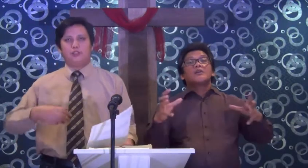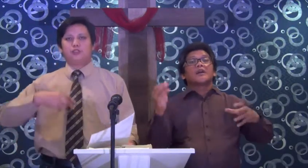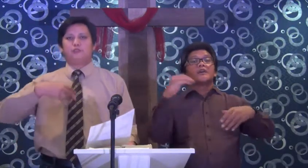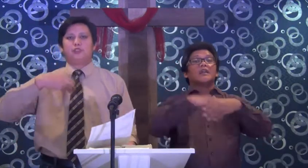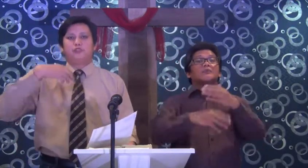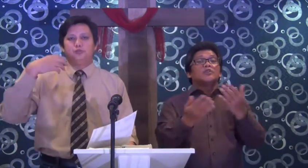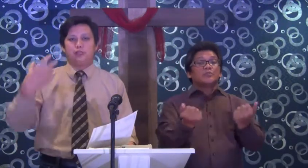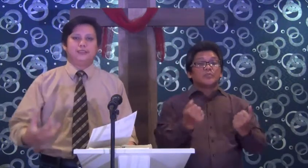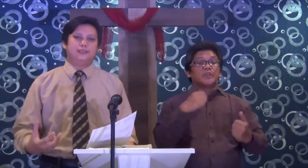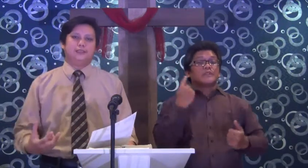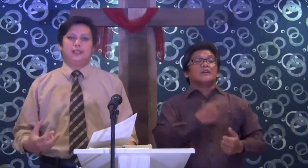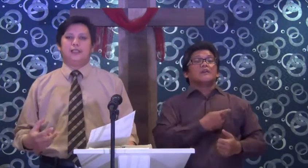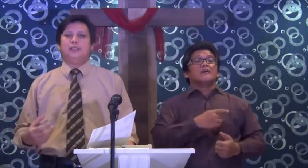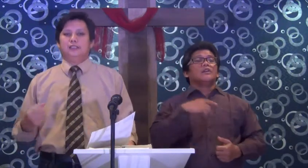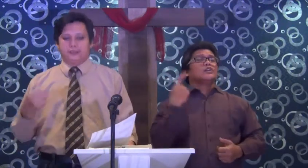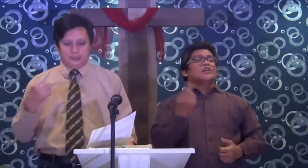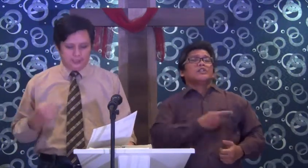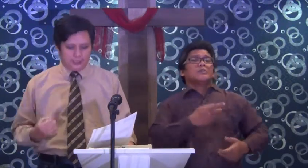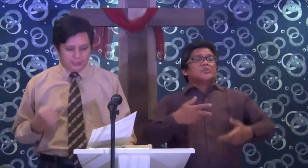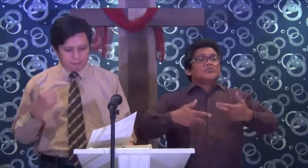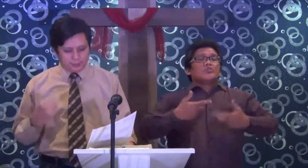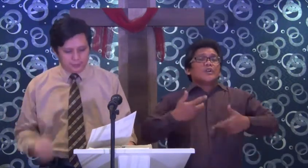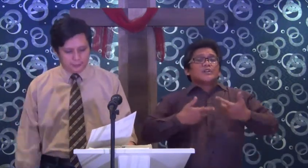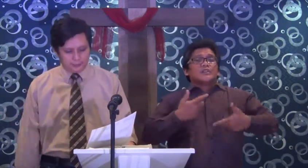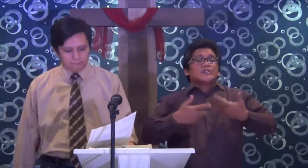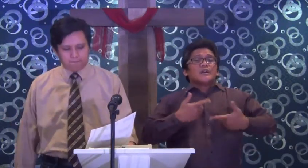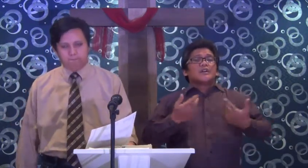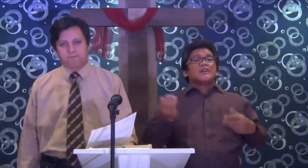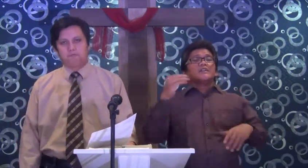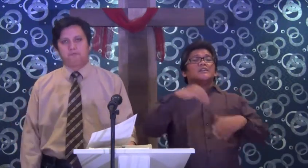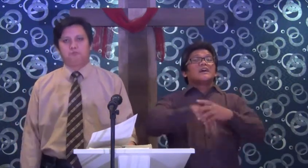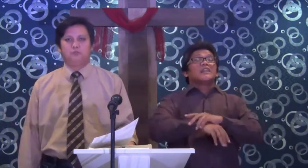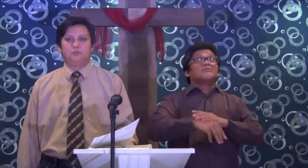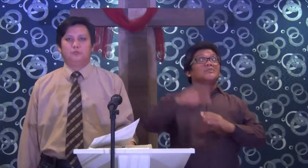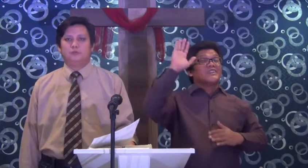sehingga kita boleh terus bersuka cita di dalam Dia.